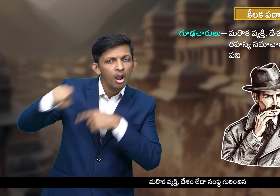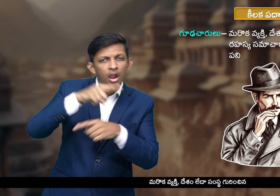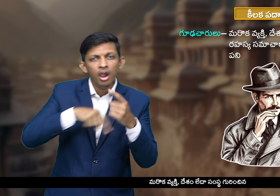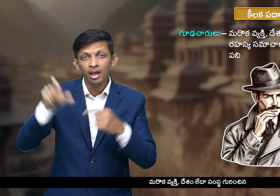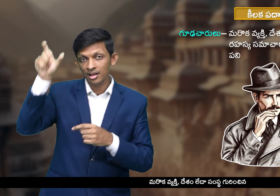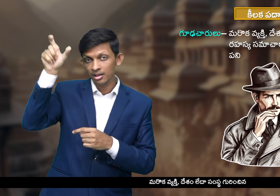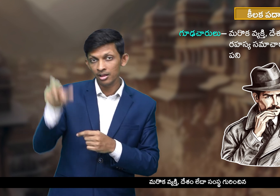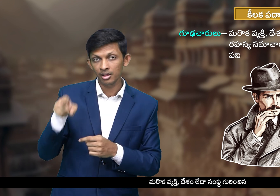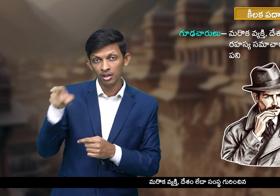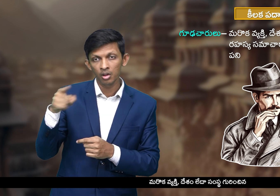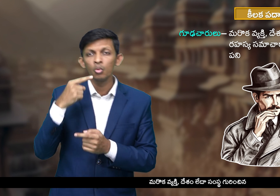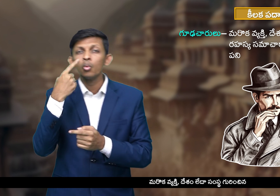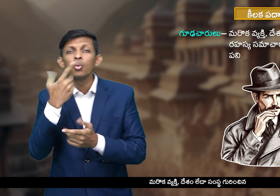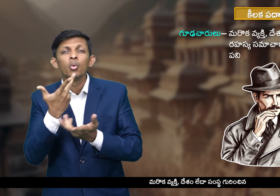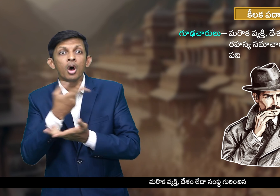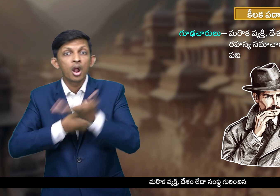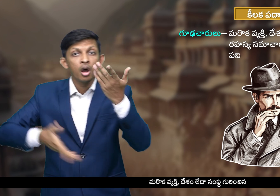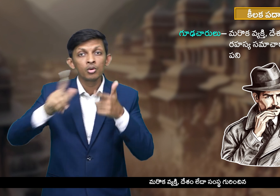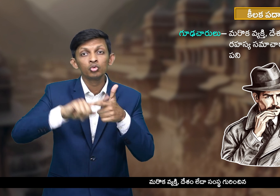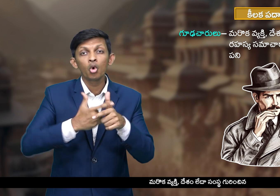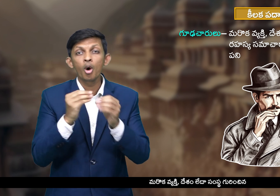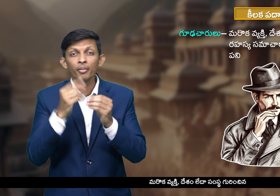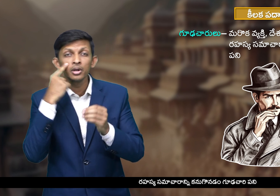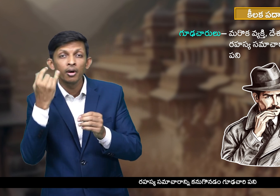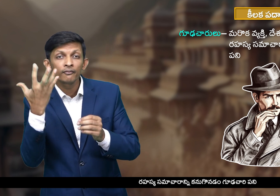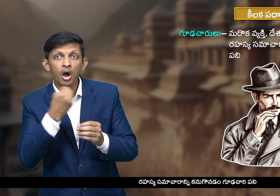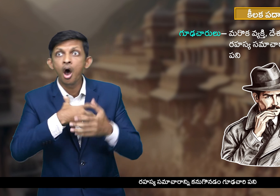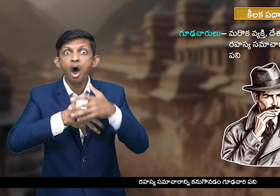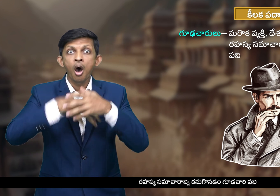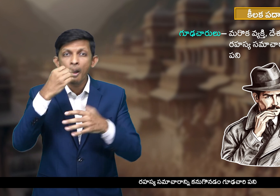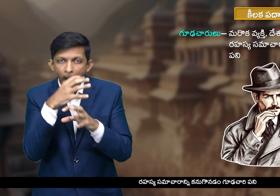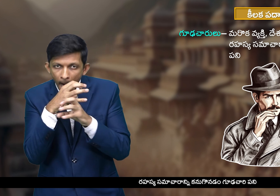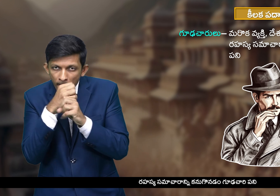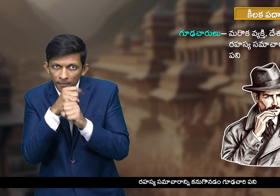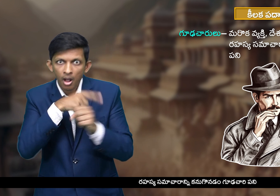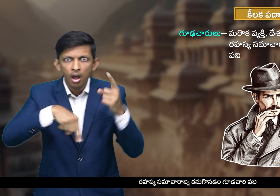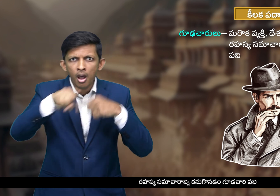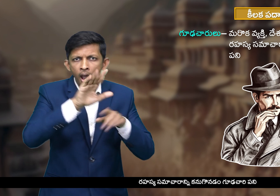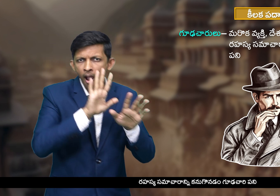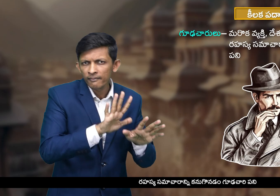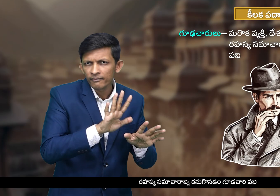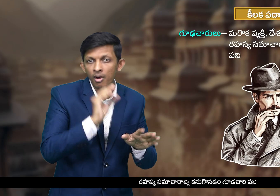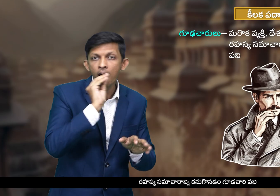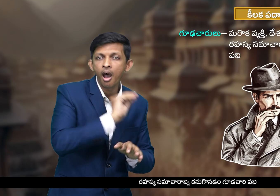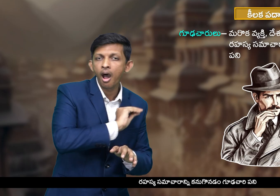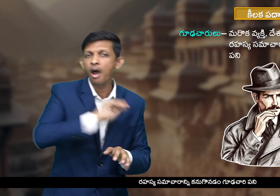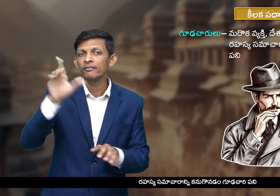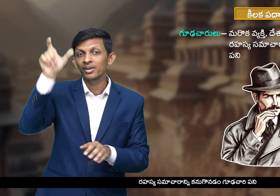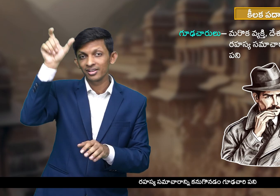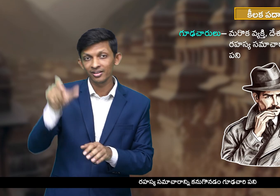మరొక వ్యక్తి, దేశం లేదా సంస్థ గురించి రహస్య సమాచారాన్ని కనుగొనడం గూఢచారి